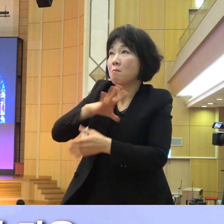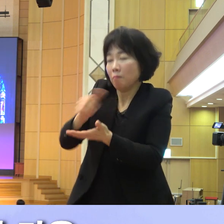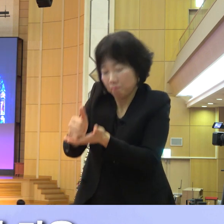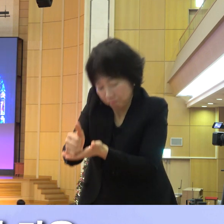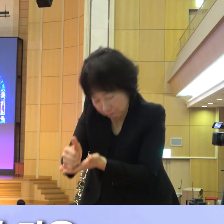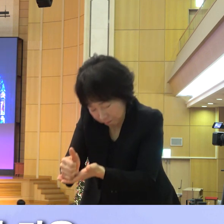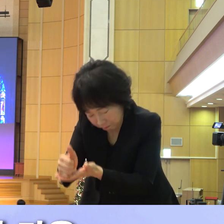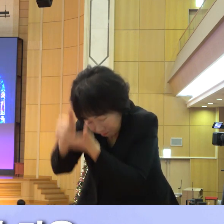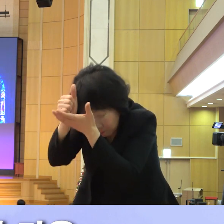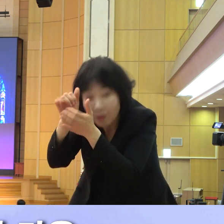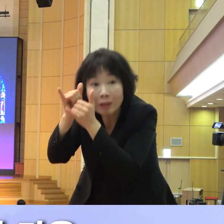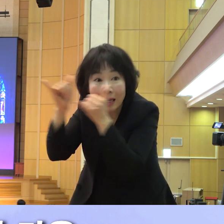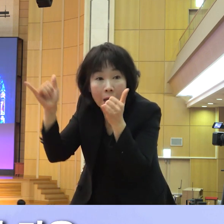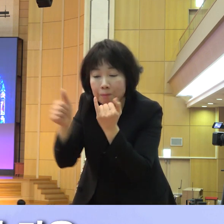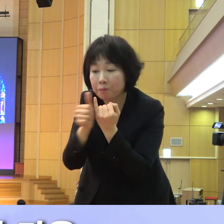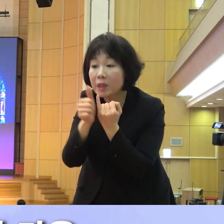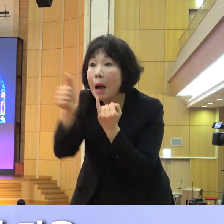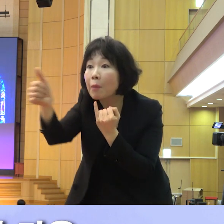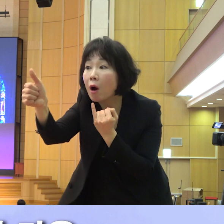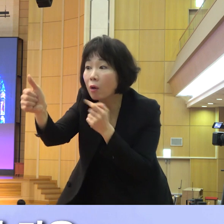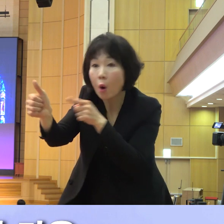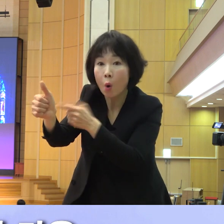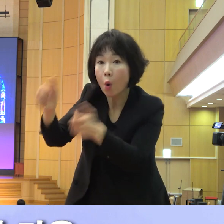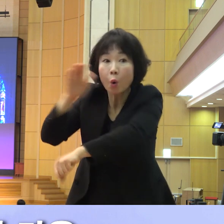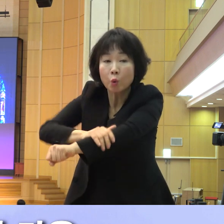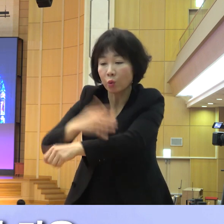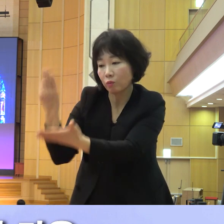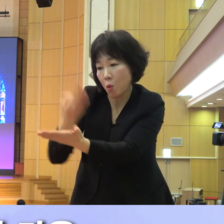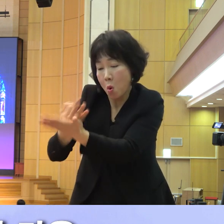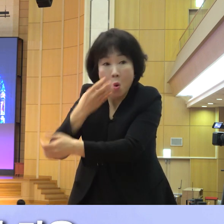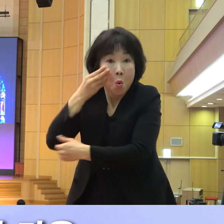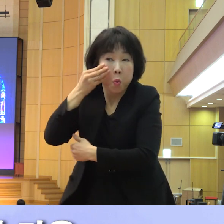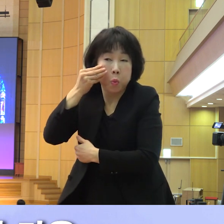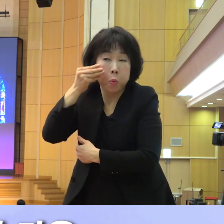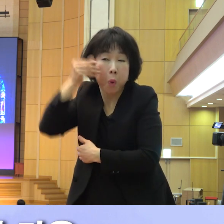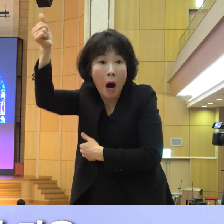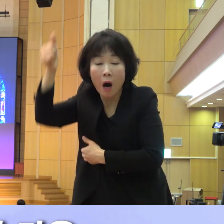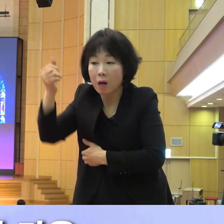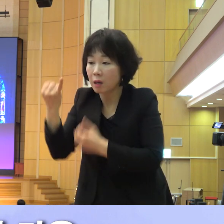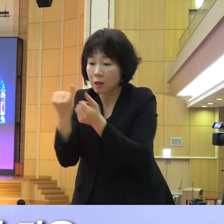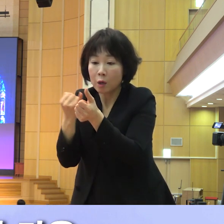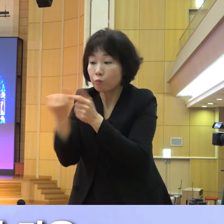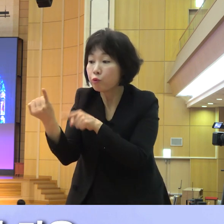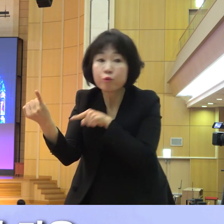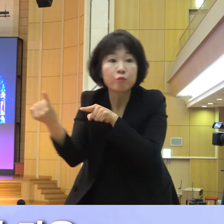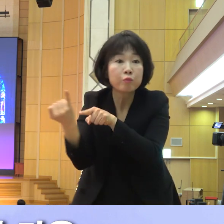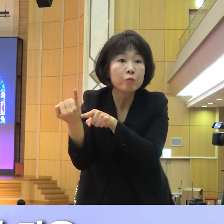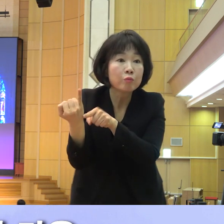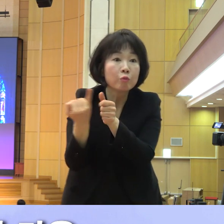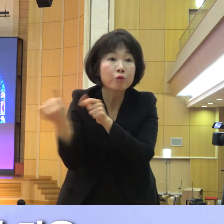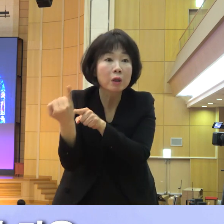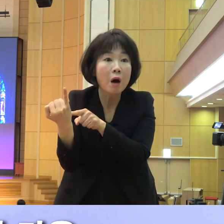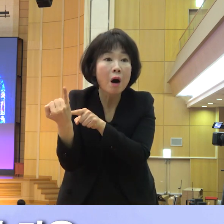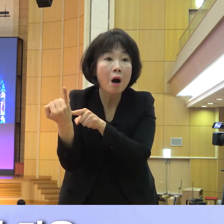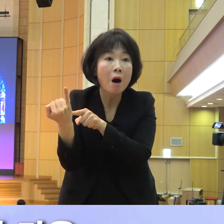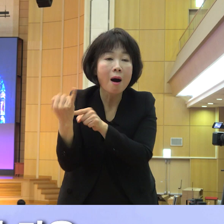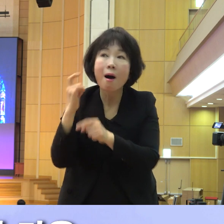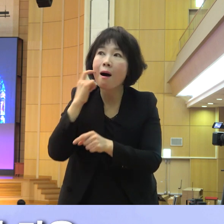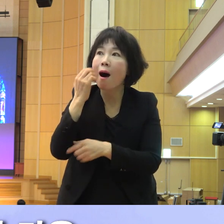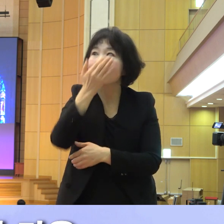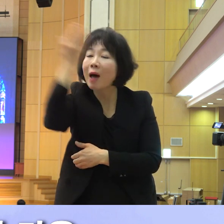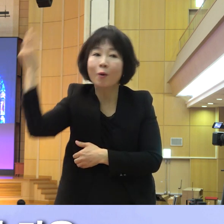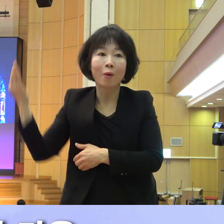물론이지만 남편의 하는 일이 잘 되고 형통하고 아내와 그리고 자녀들이